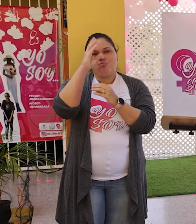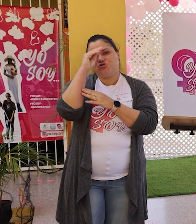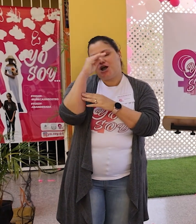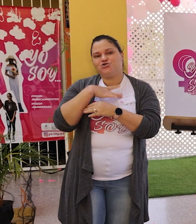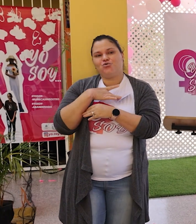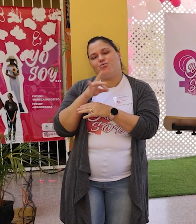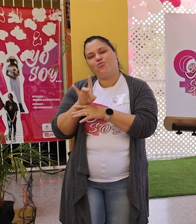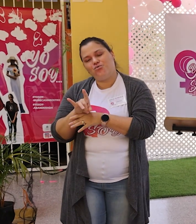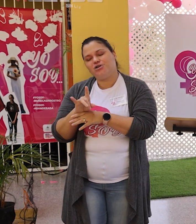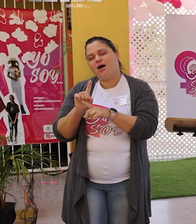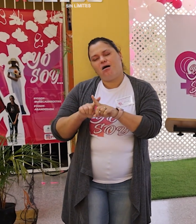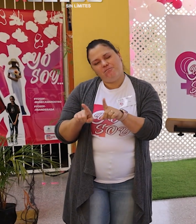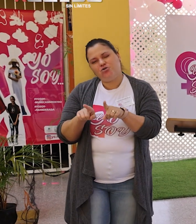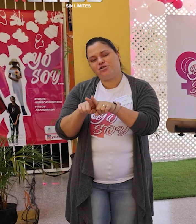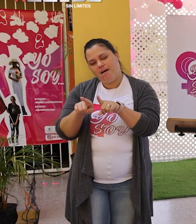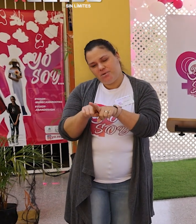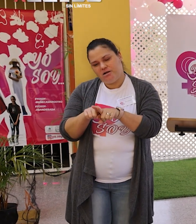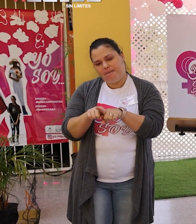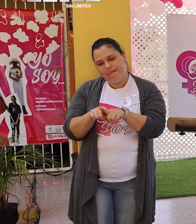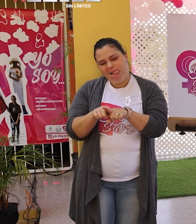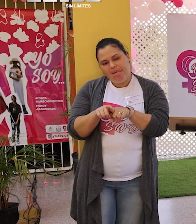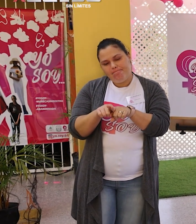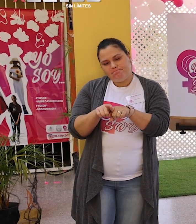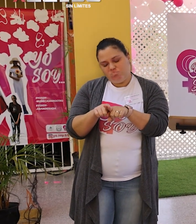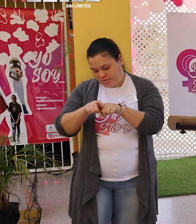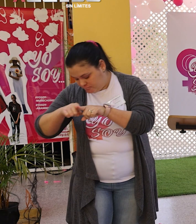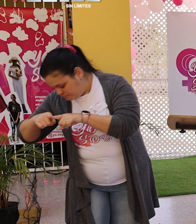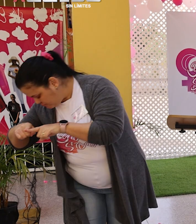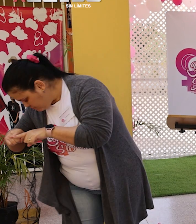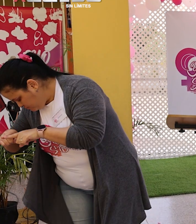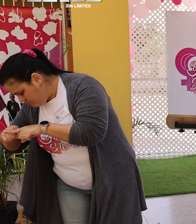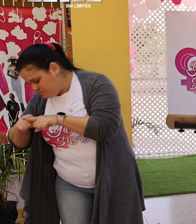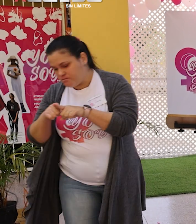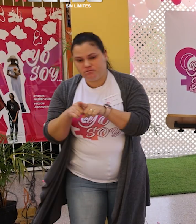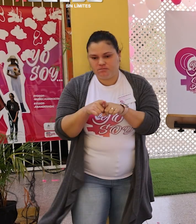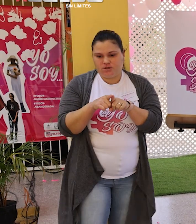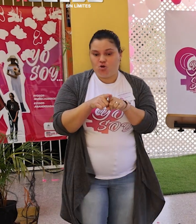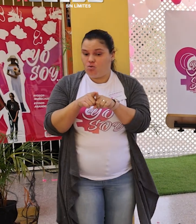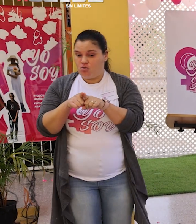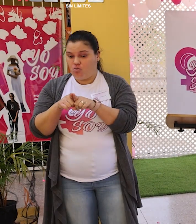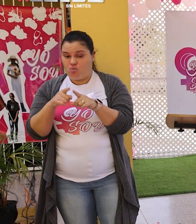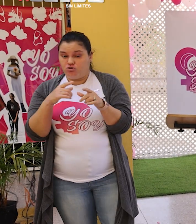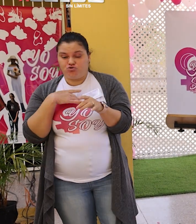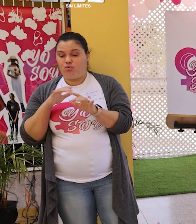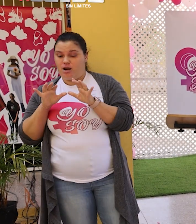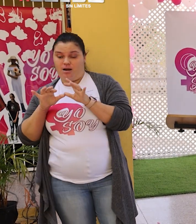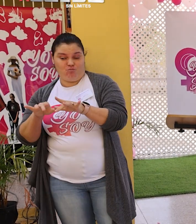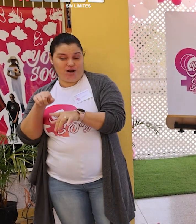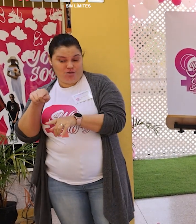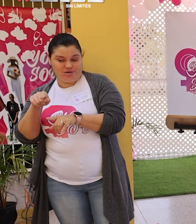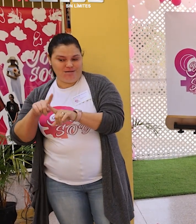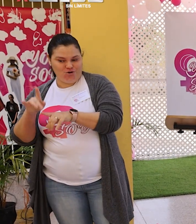pero que al mismo tiempo es tanto lo que me gusta que no le permito que me toque donde no debe